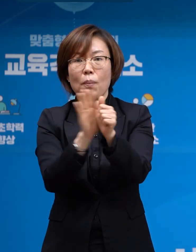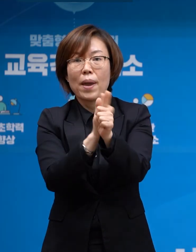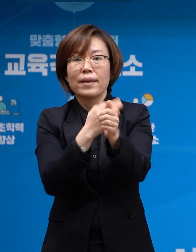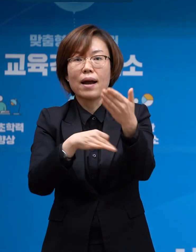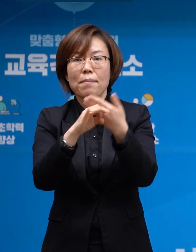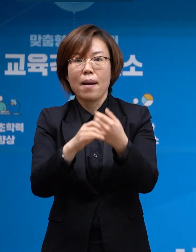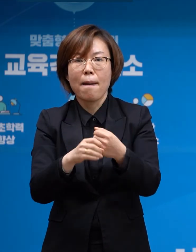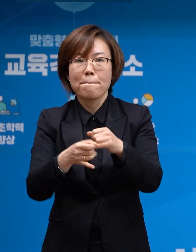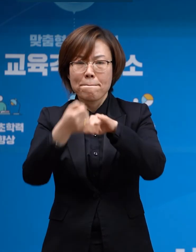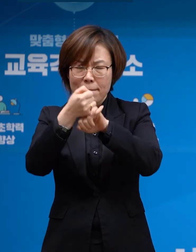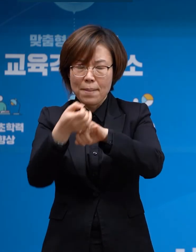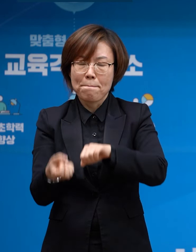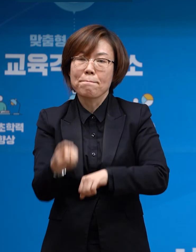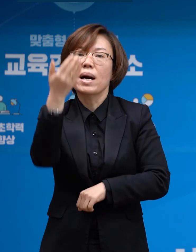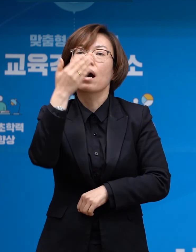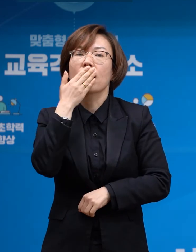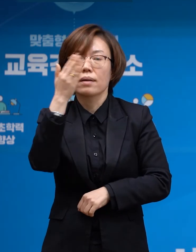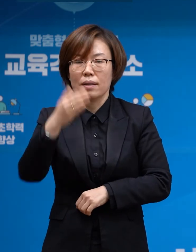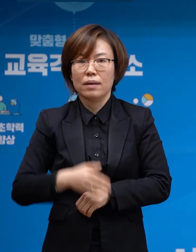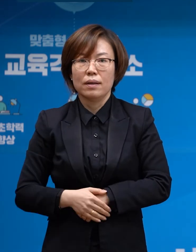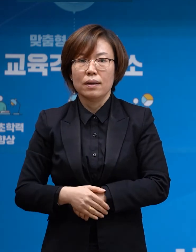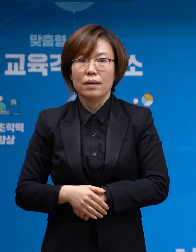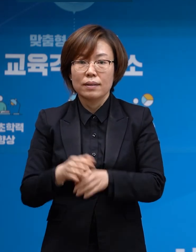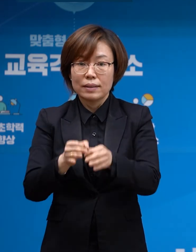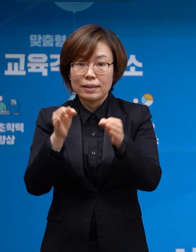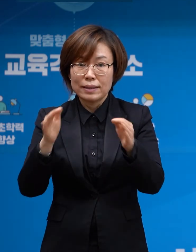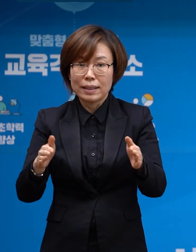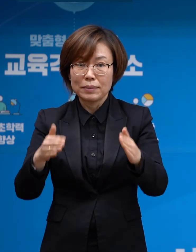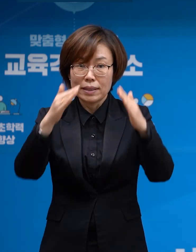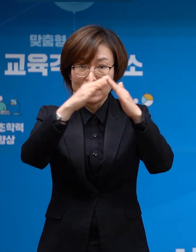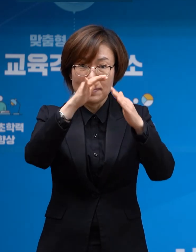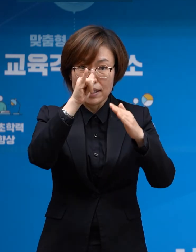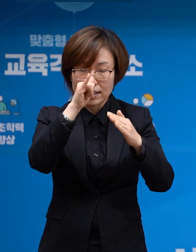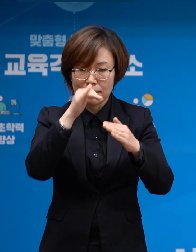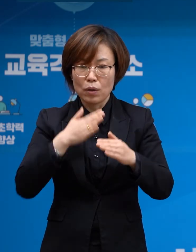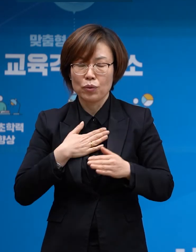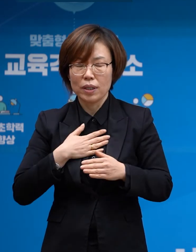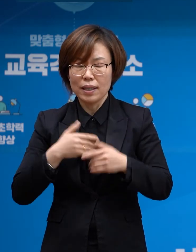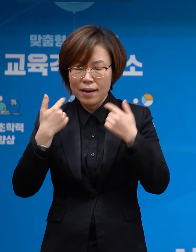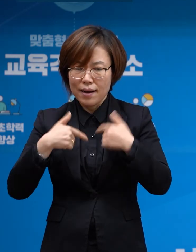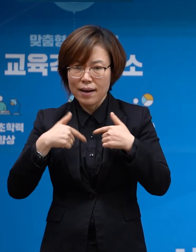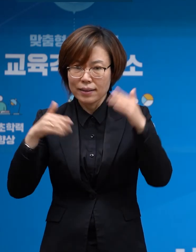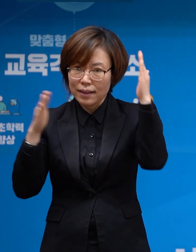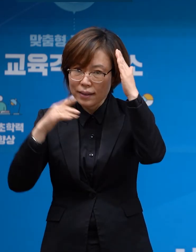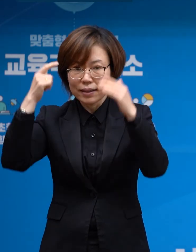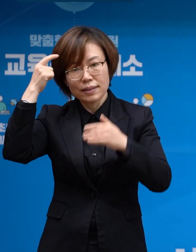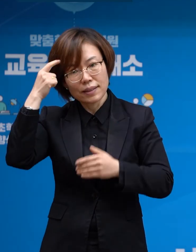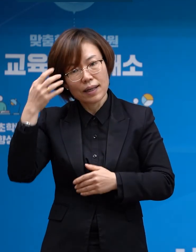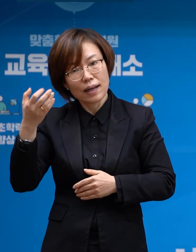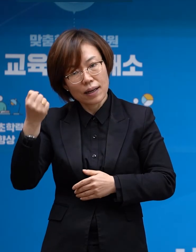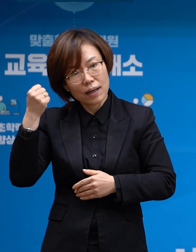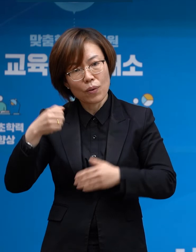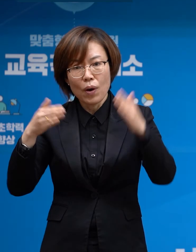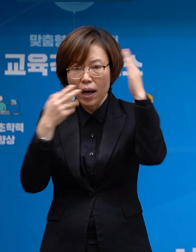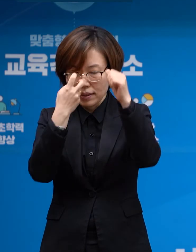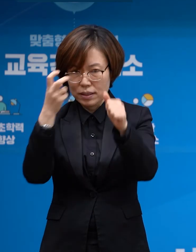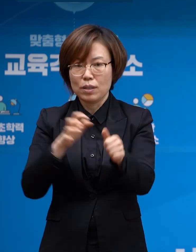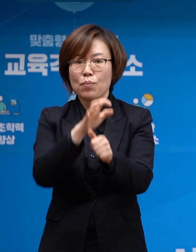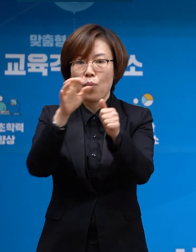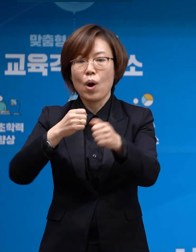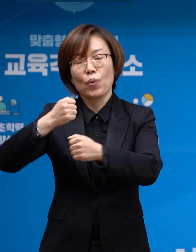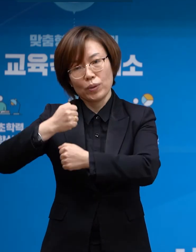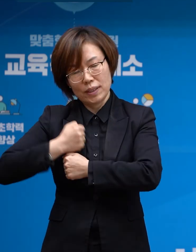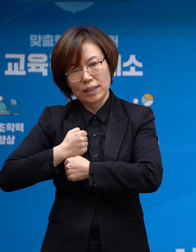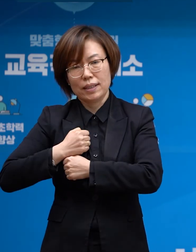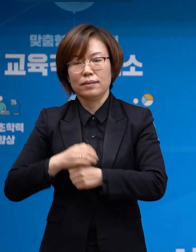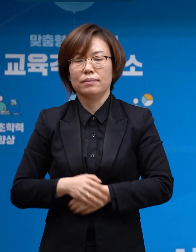반드시 이겨낼 수 있습니다. 잠시 떨어져 있지만 저희는 한시도 흐트러짐 없이 우리 아이들을 보호하고